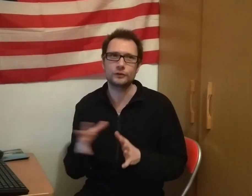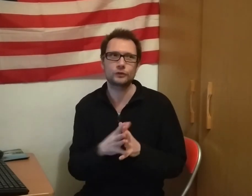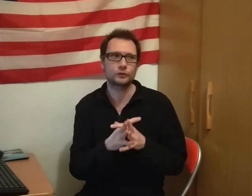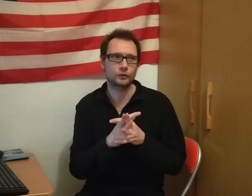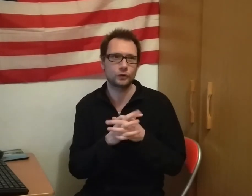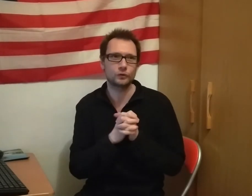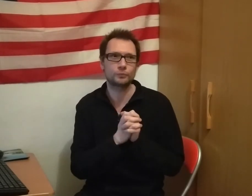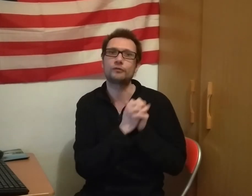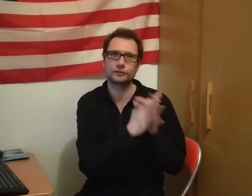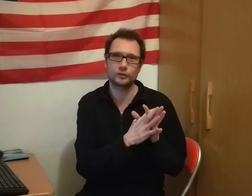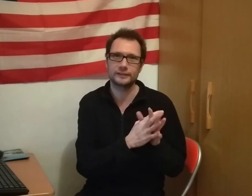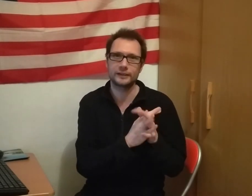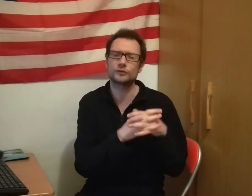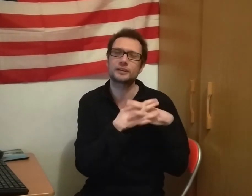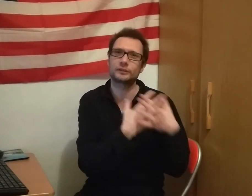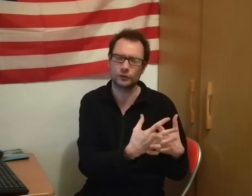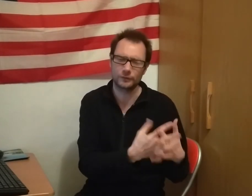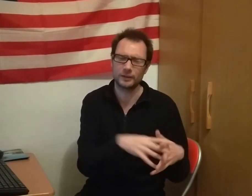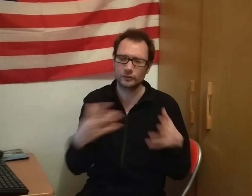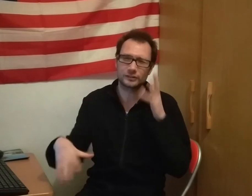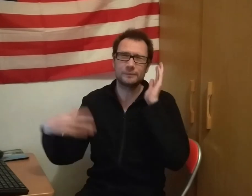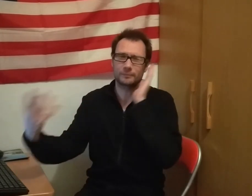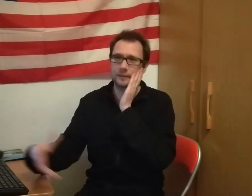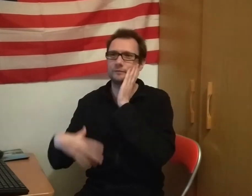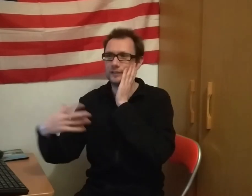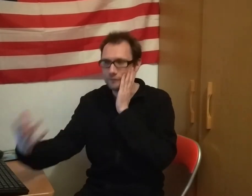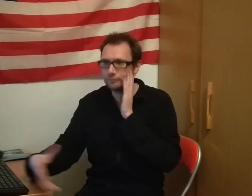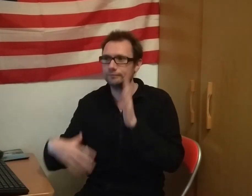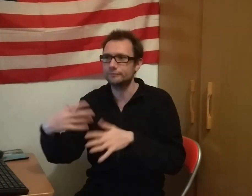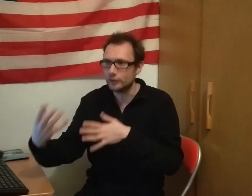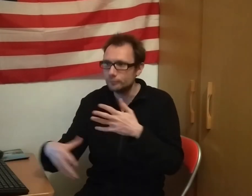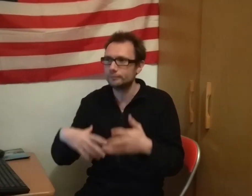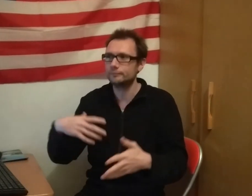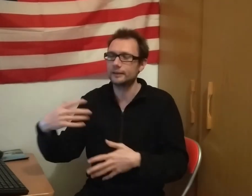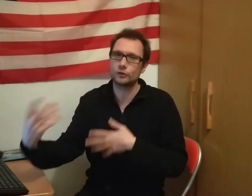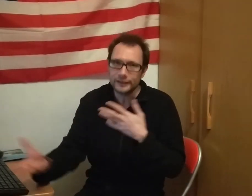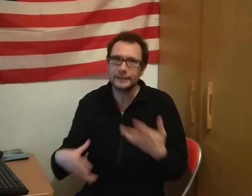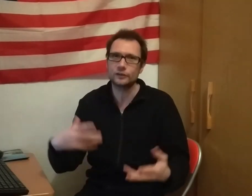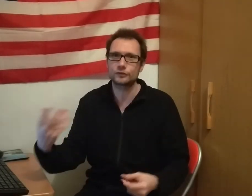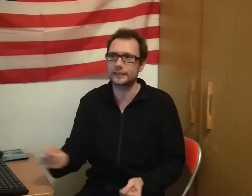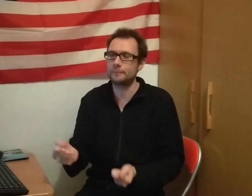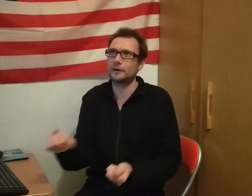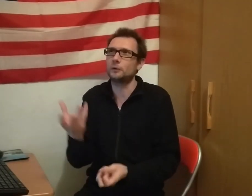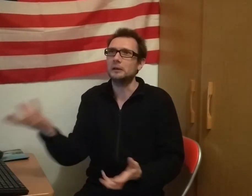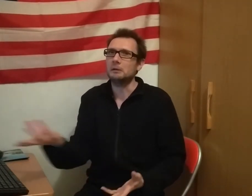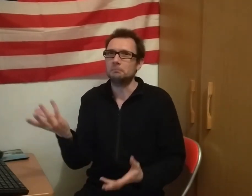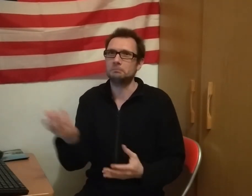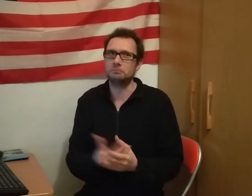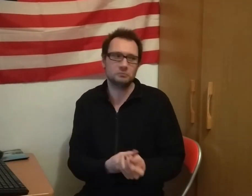piano con un profesor de conservatorio. Entonces ya veo mejoría, no sé qué, pero